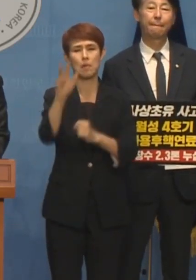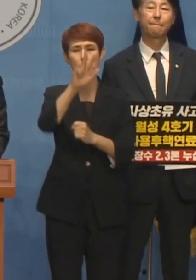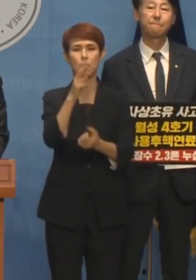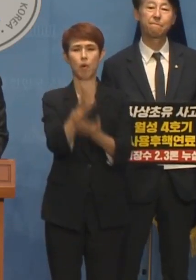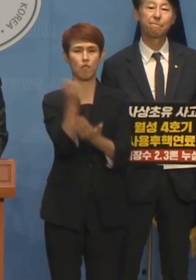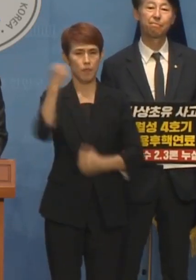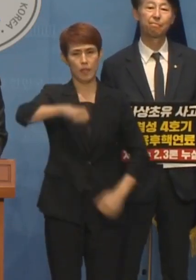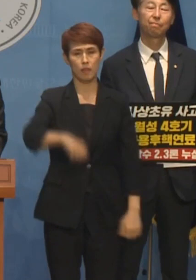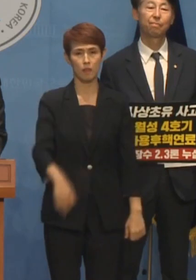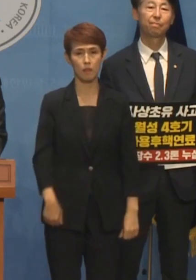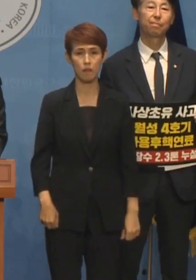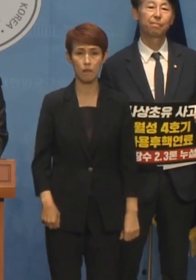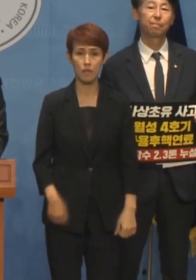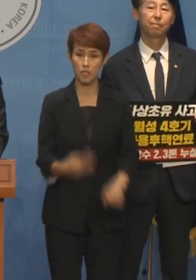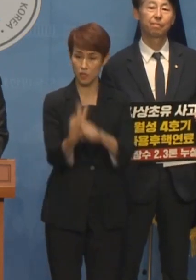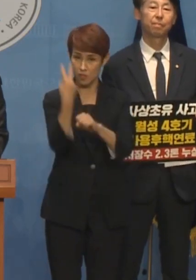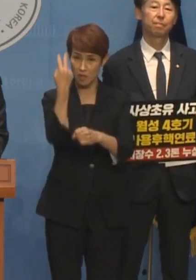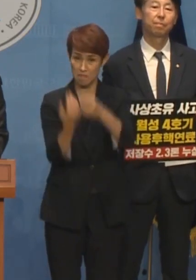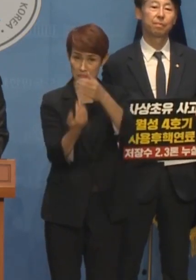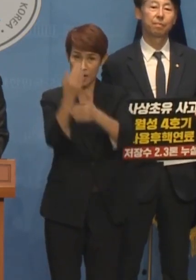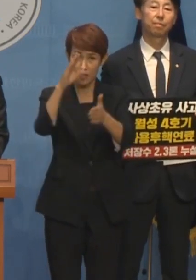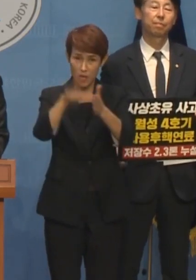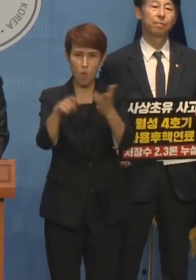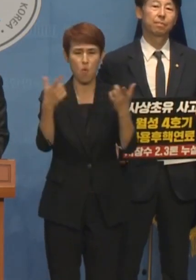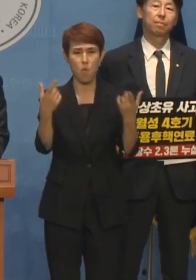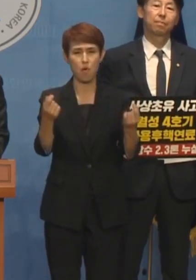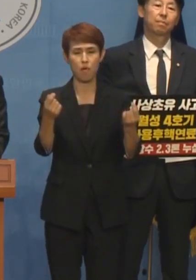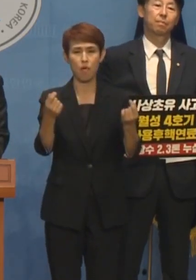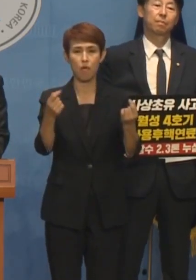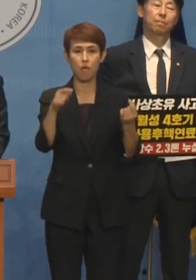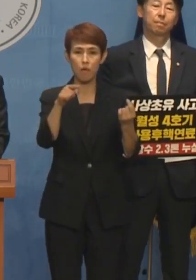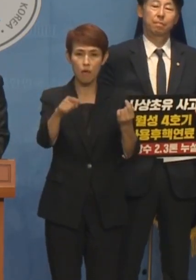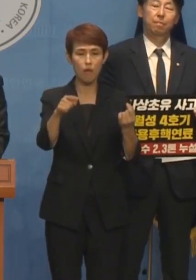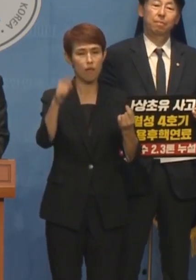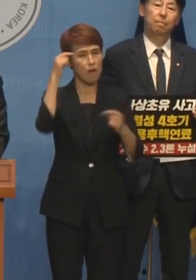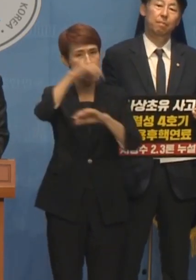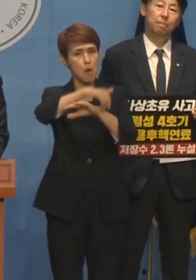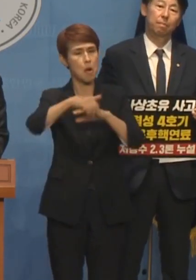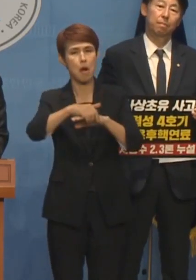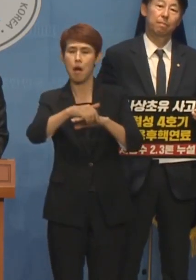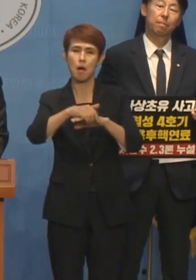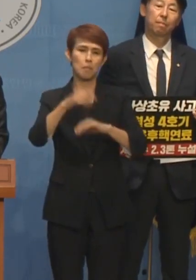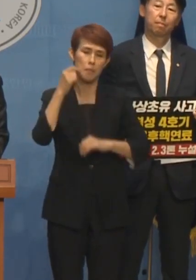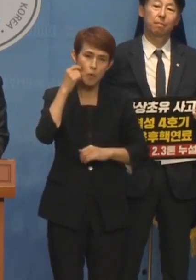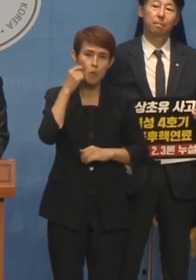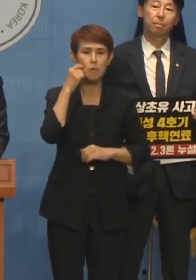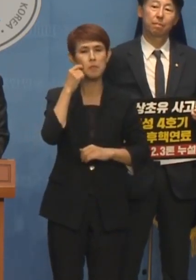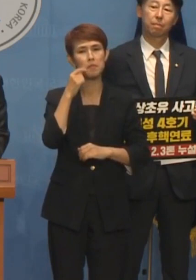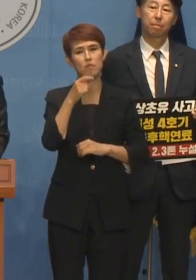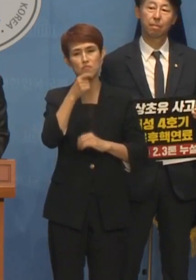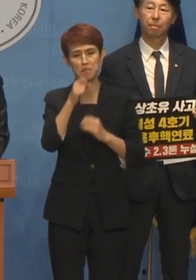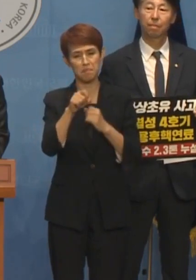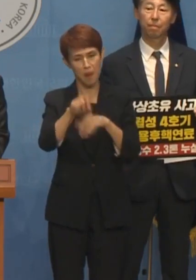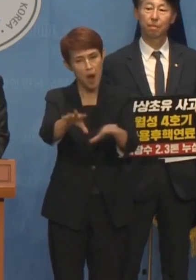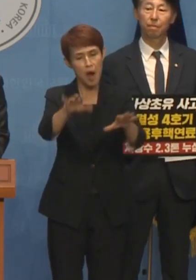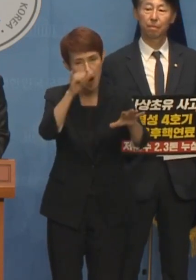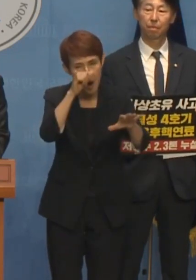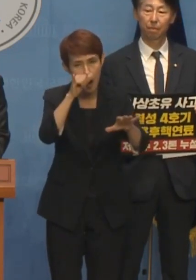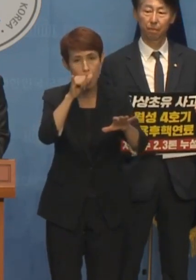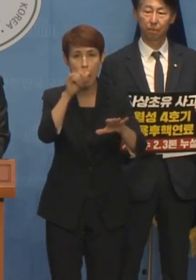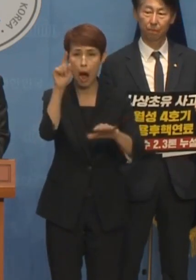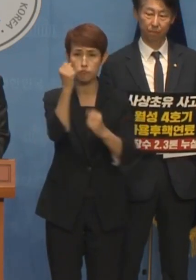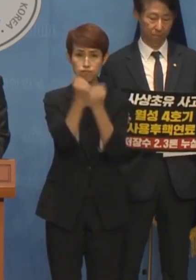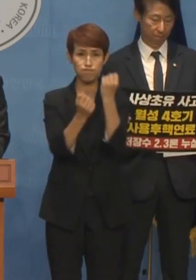1호기 냉각수 누설 사고 때에도 한수원과 원안이는 비계획적 누설에 대해서 국민의 눈높이에 맞는 아무런 조치와 설명